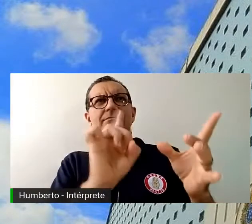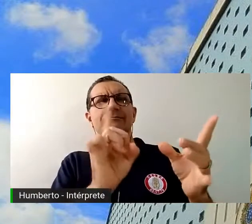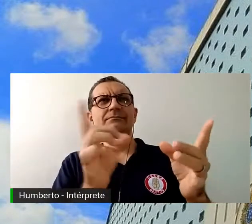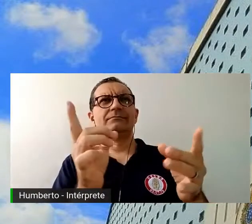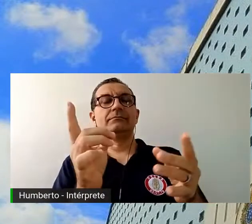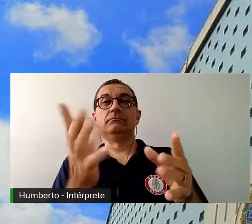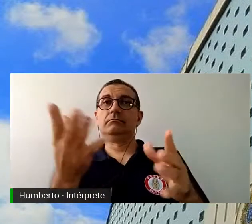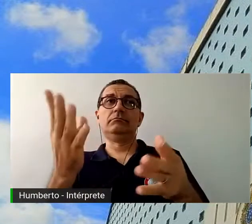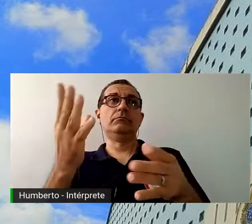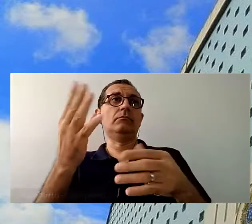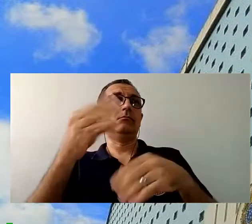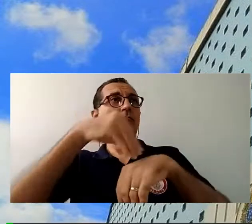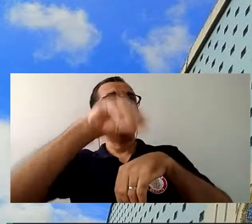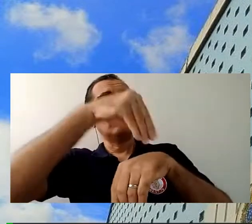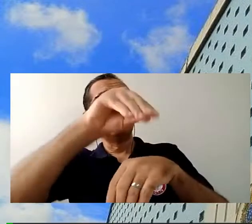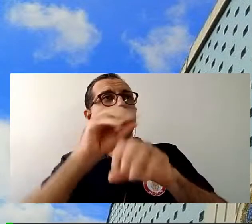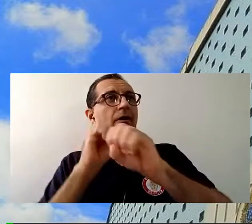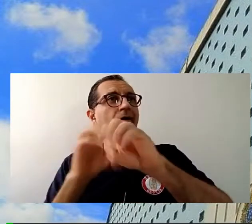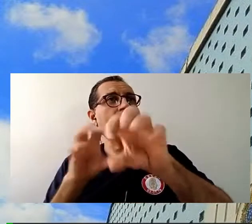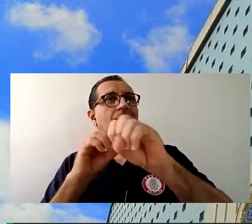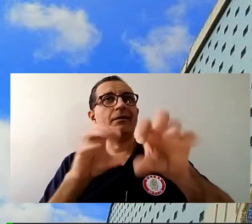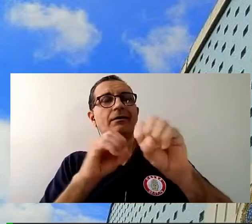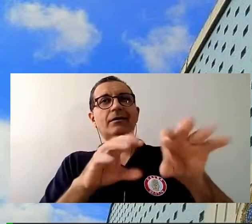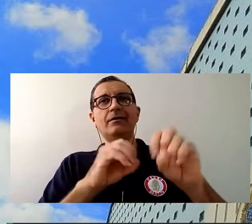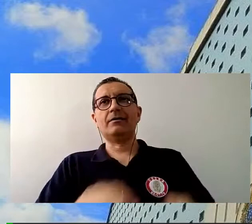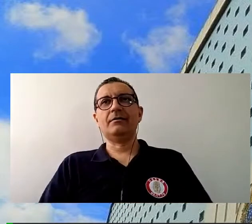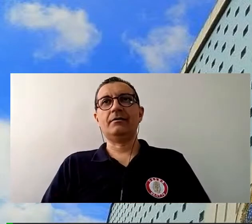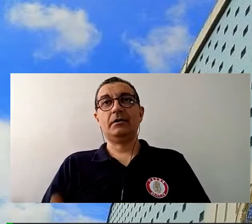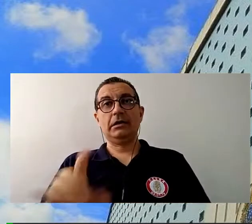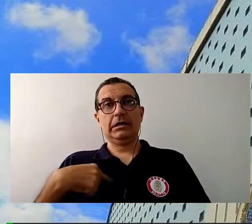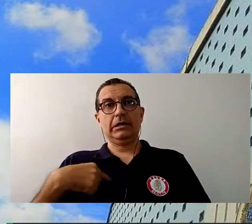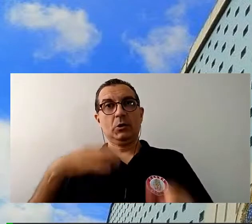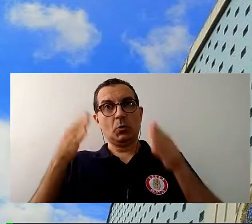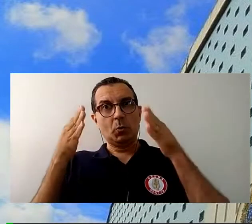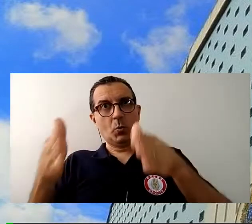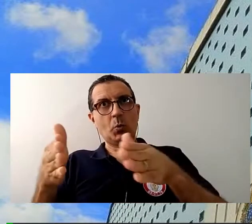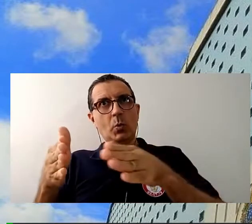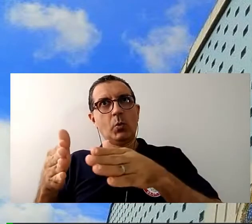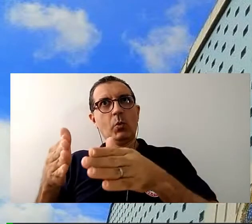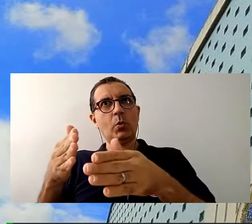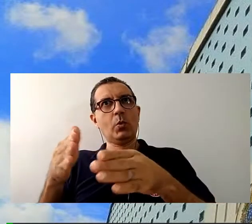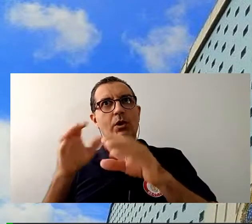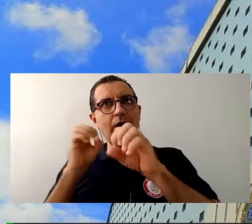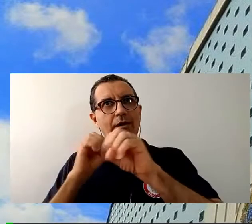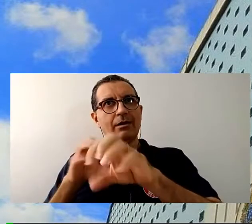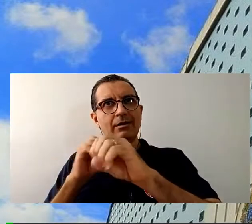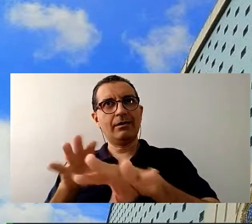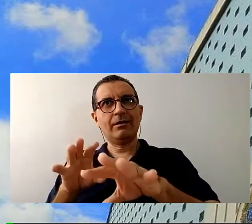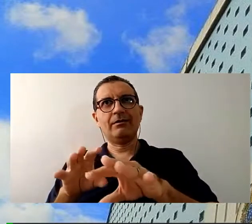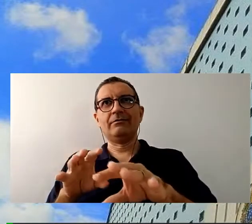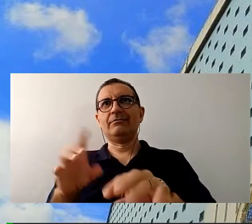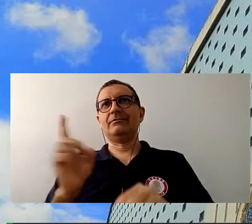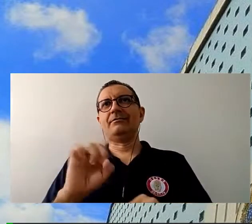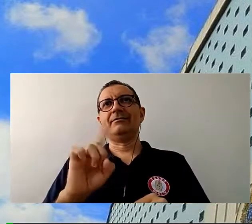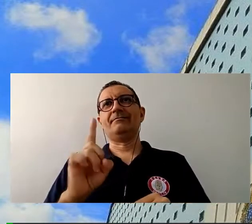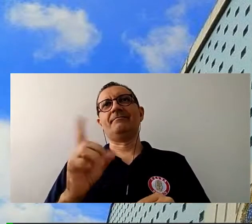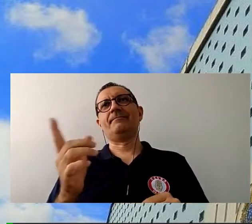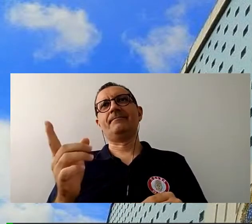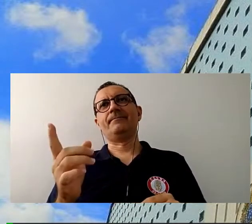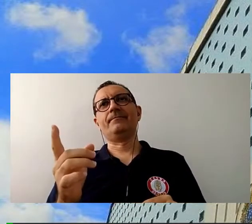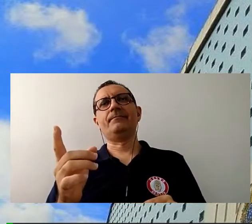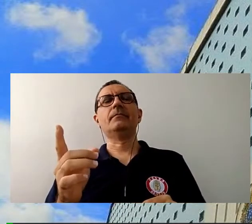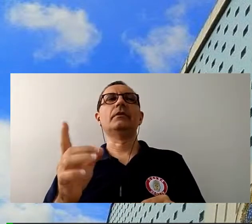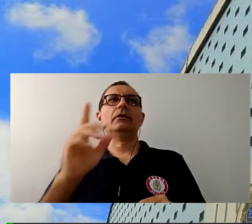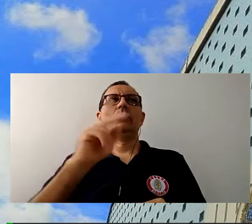educacionais. É preciso dizer, eu não sou estudiosa dessa área, no meu programa há o professor Leonardo, que estuda a educação